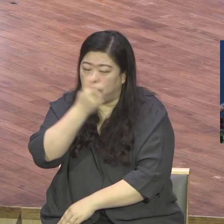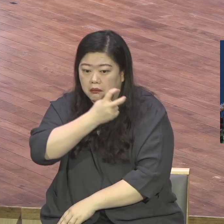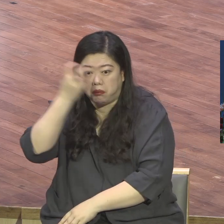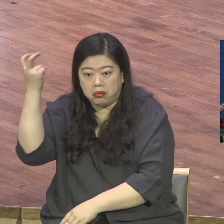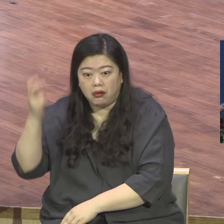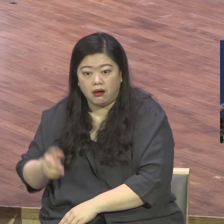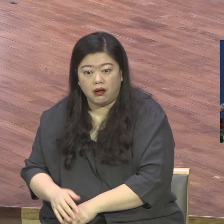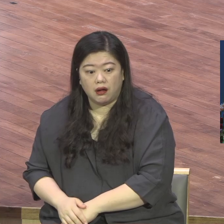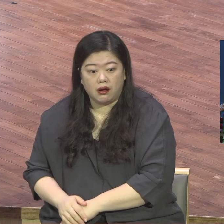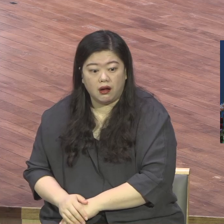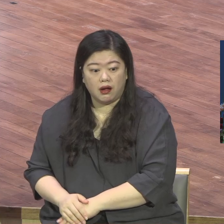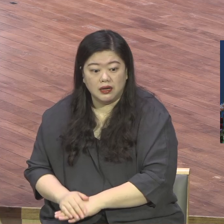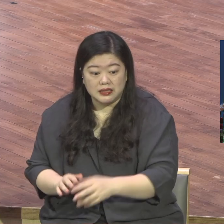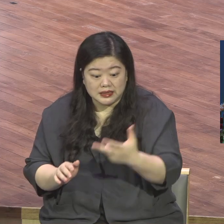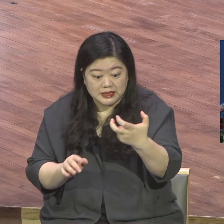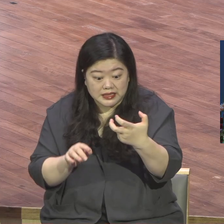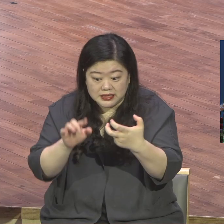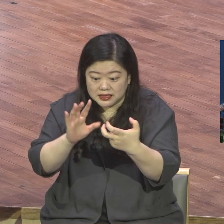똑같은 얼굴이 없어요.